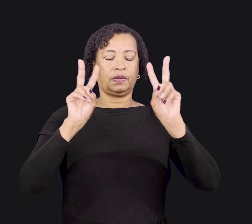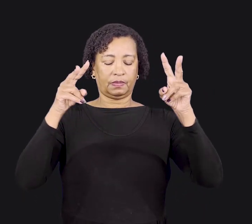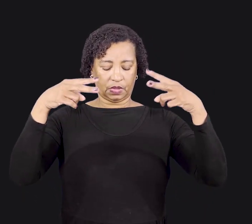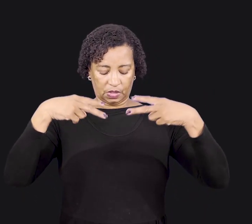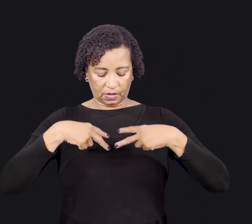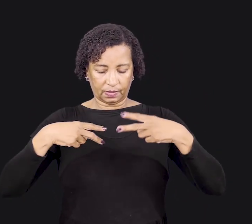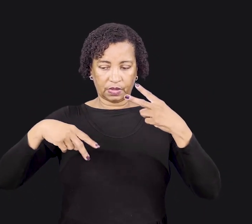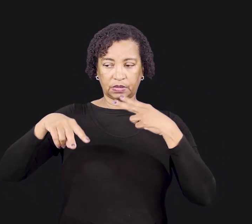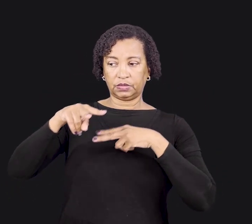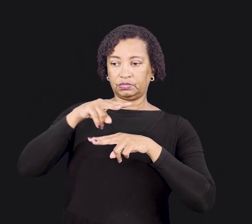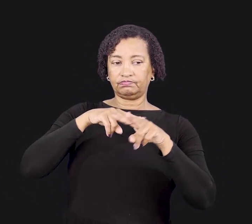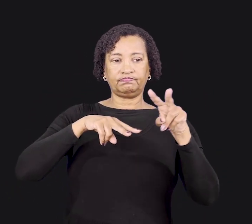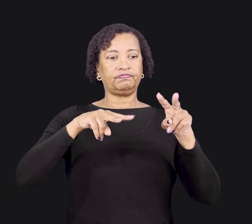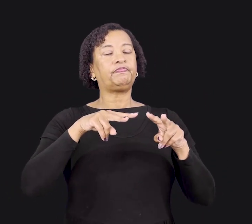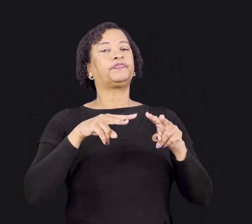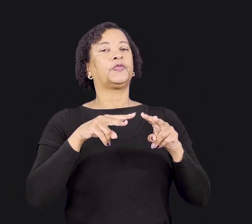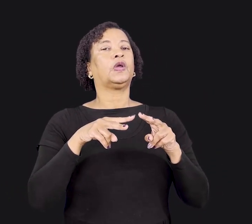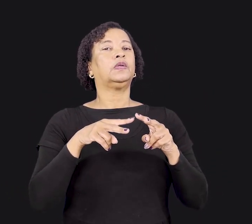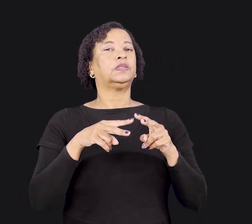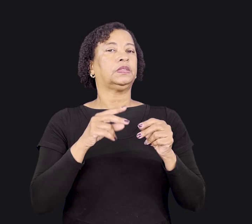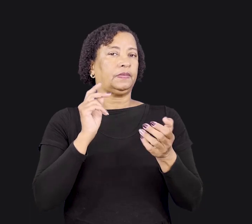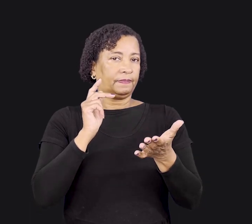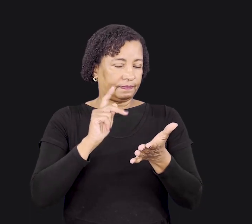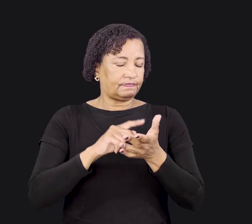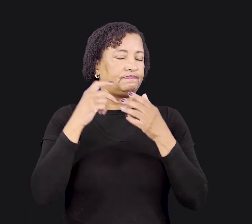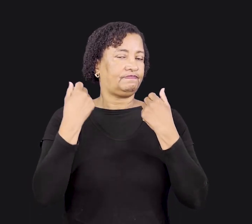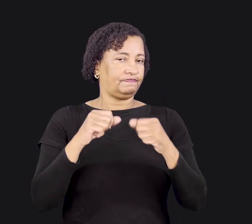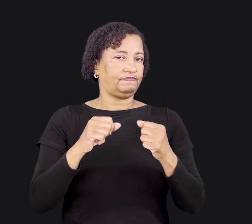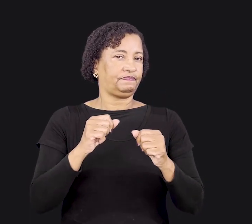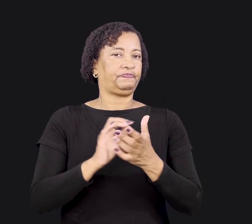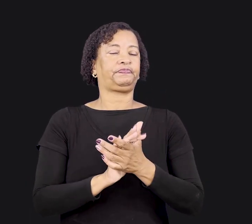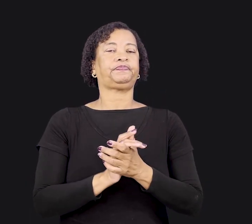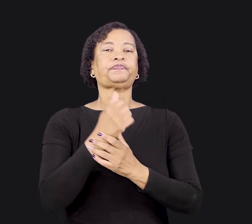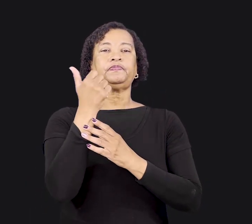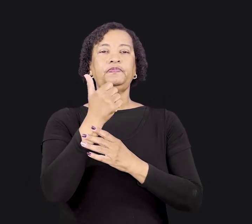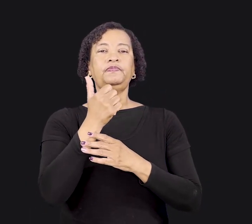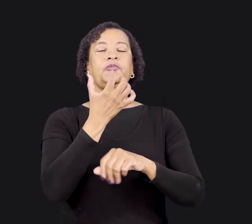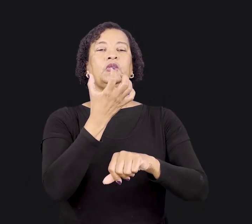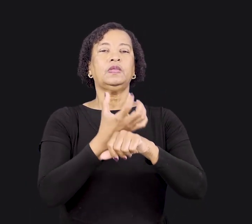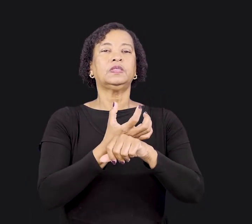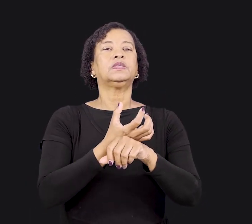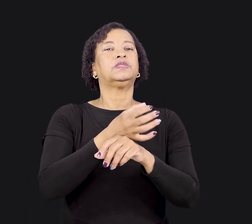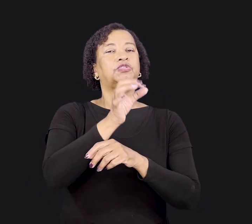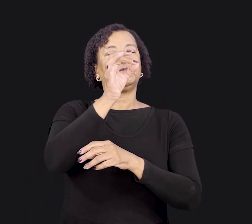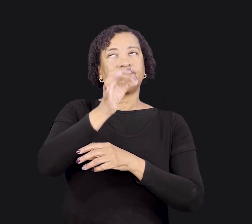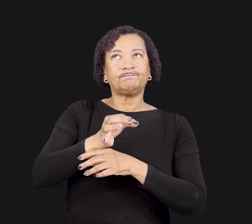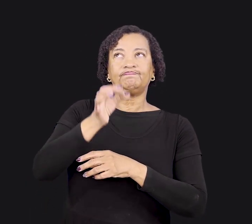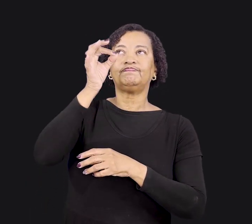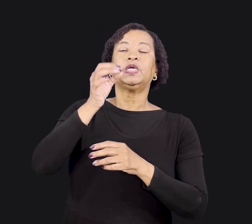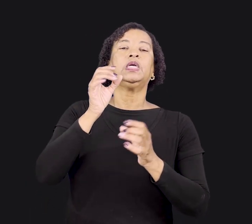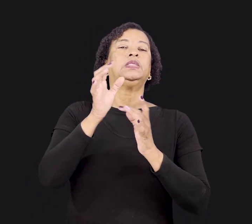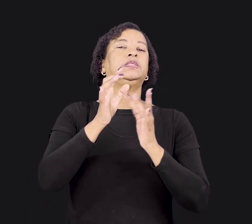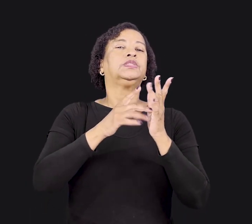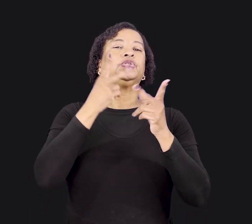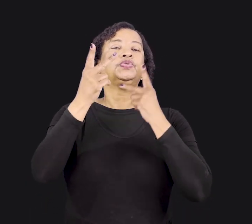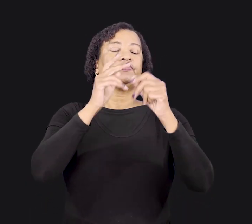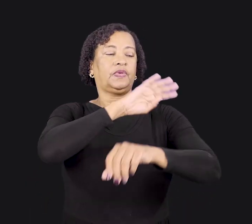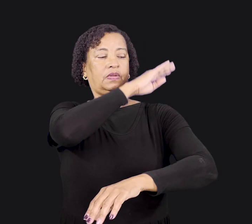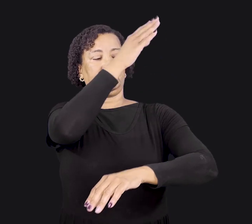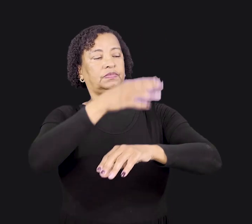dentro e ao redor como realmente deve ser feito. A primeira disciplina vertical citada por Jesus no topo da montanha